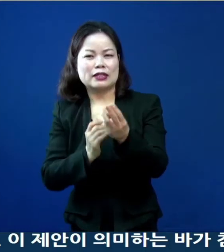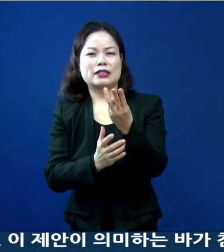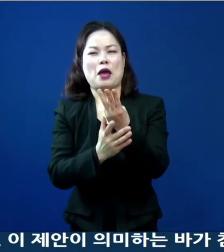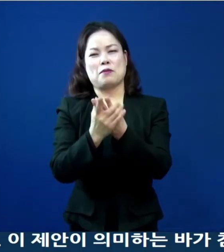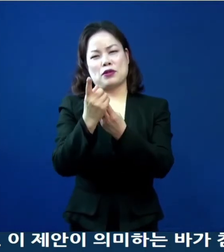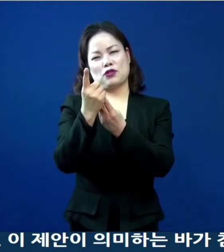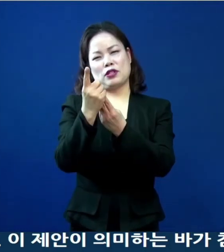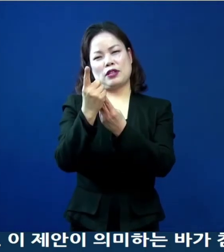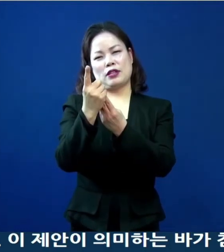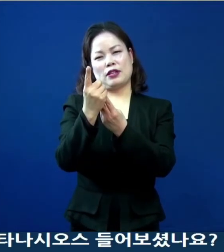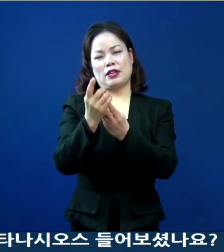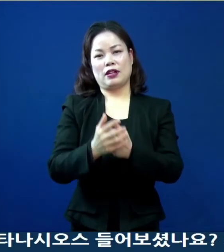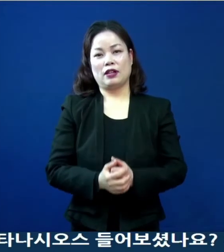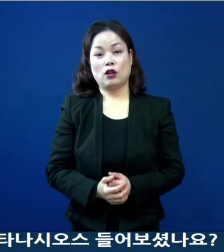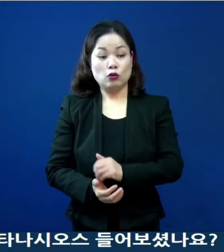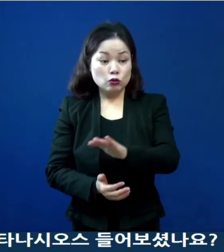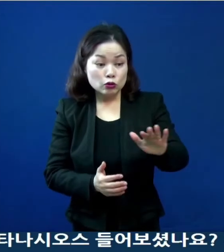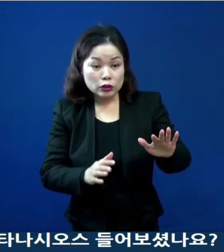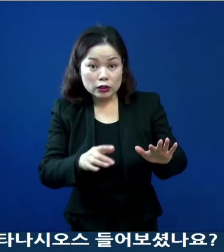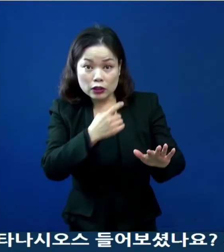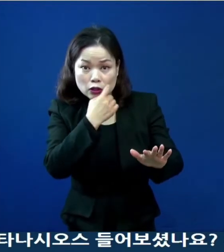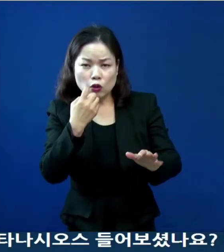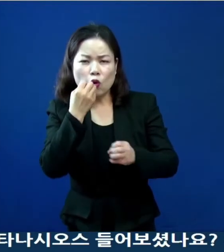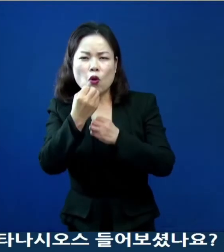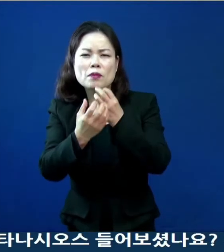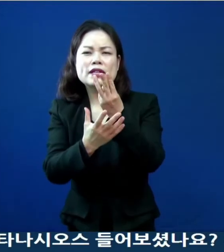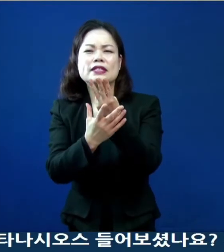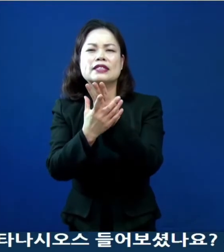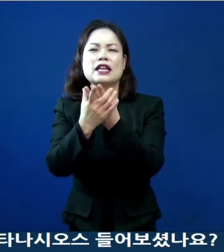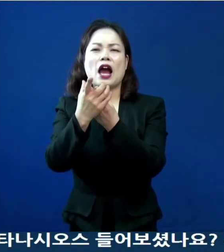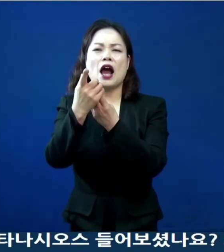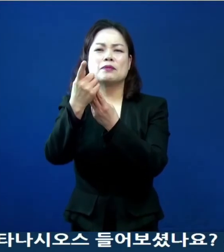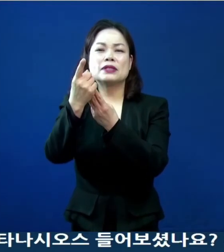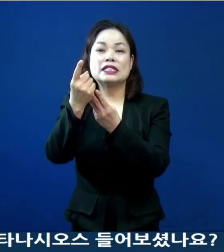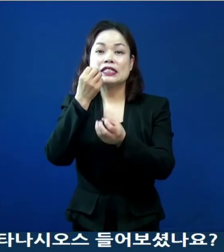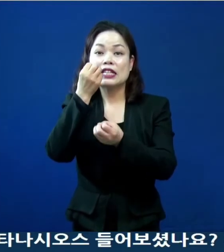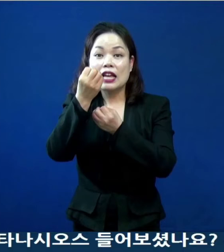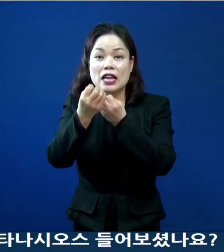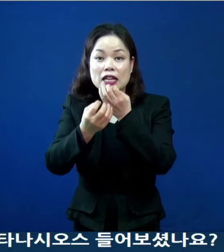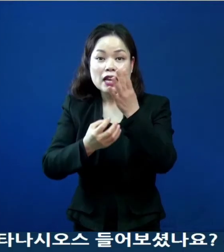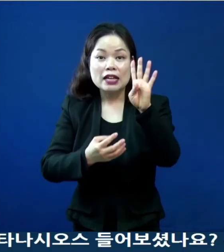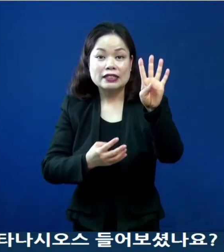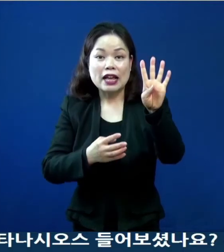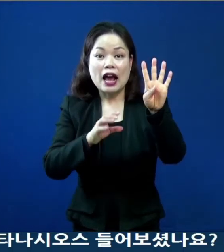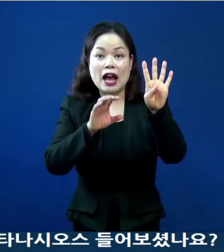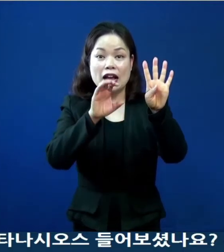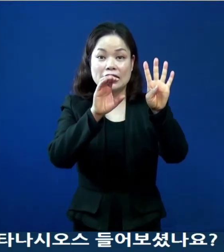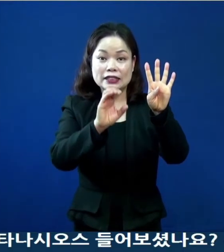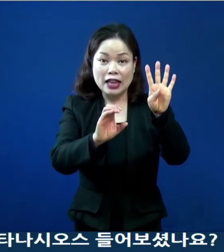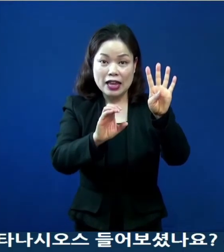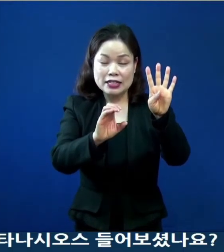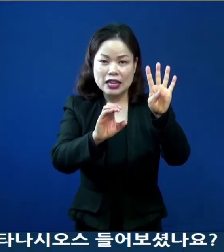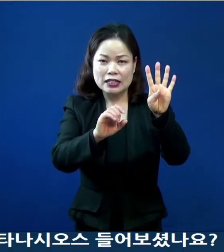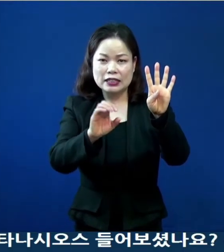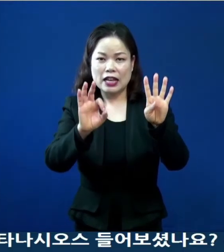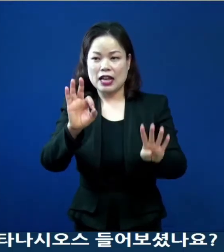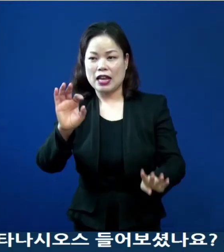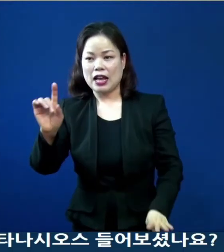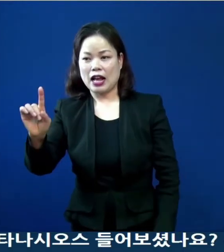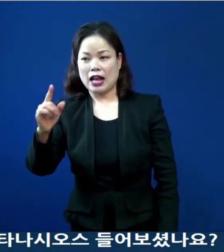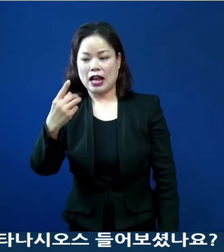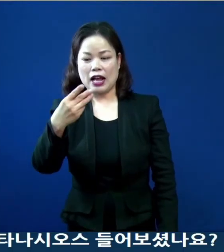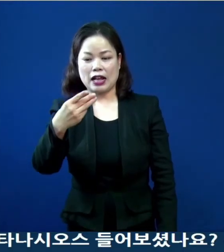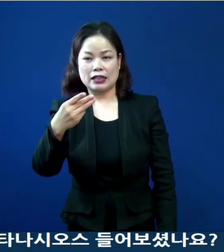삼위일체입니다. 우리가 현재 고백하고 있는 삼위일체의 고백을 4세기에 아타나시우스라는